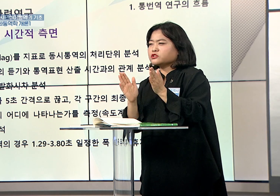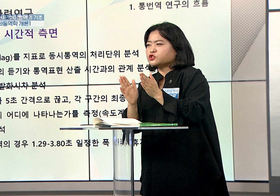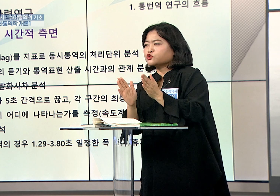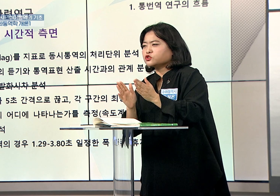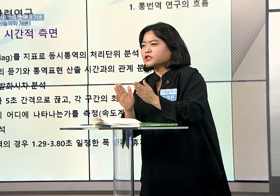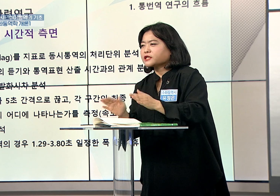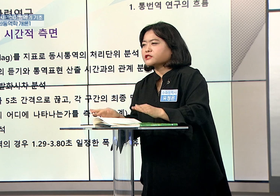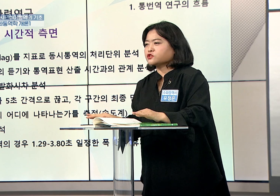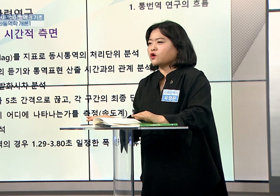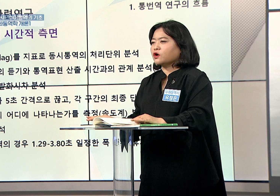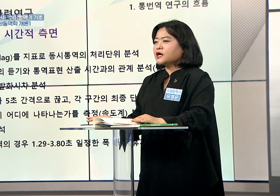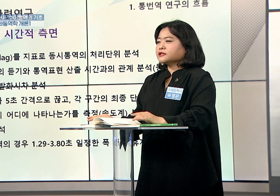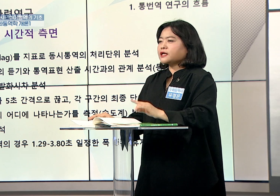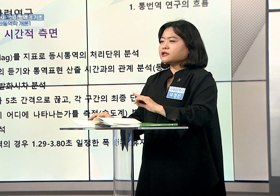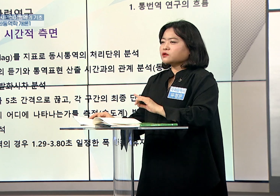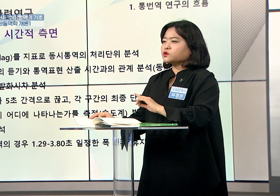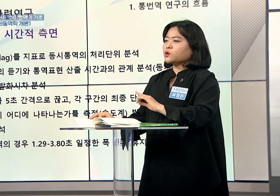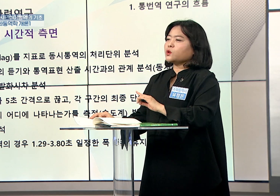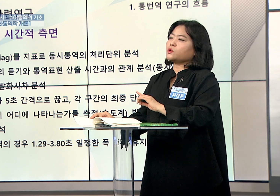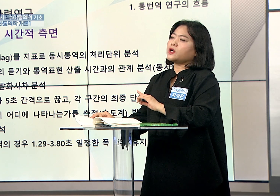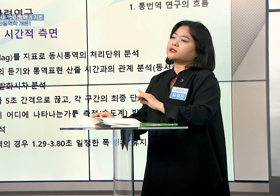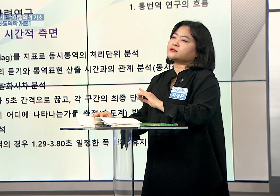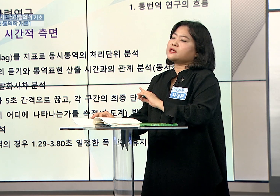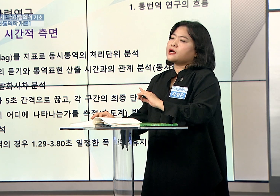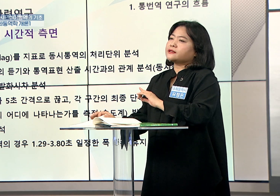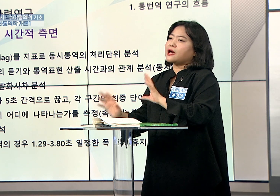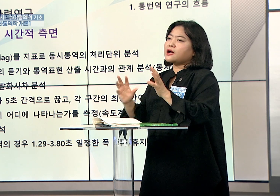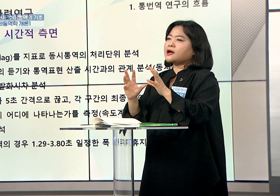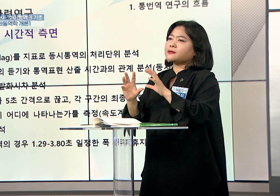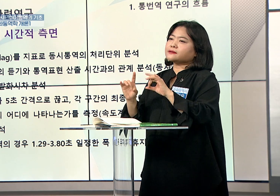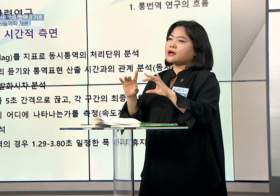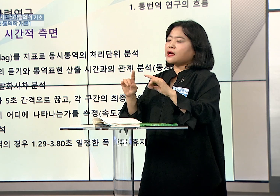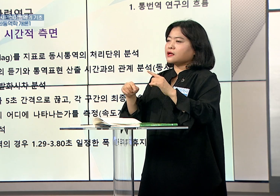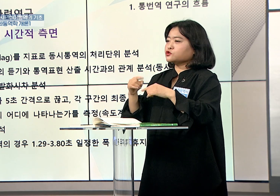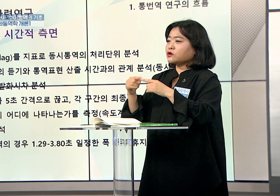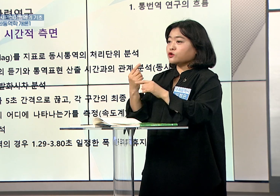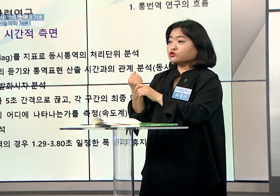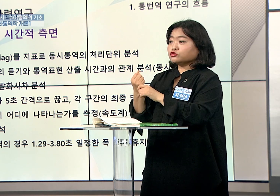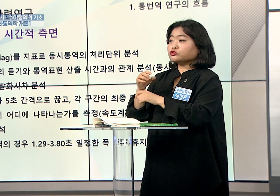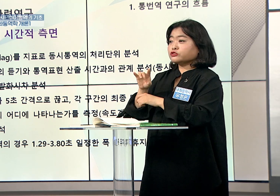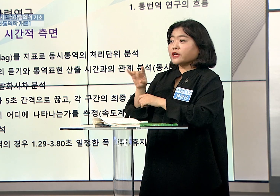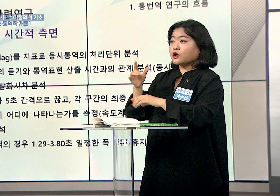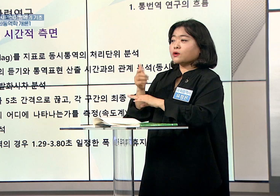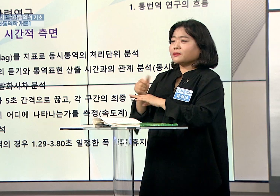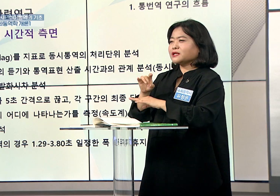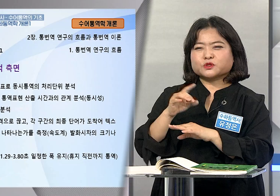시차도 줄여질 수는 있겠죠. 그러나 이것 또한 나라마다 수어